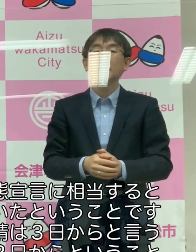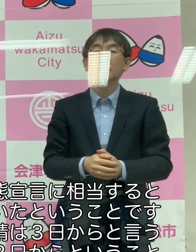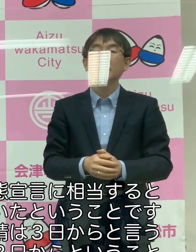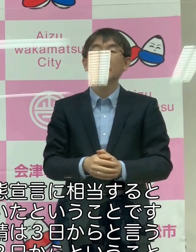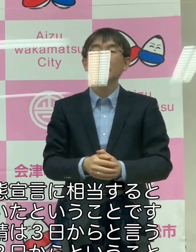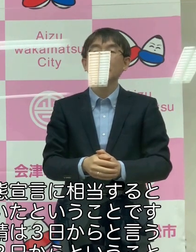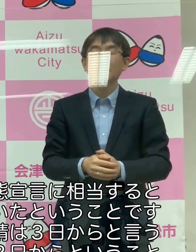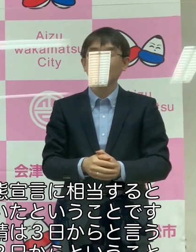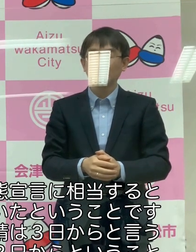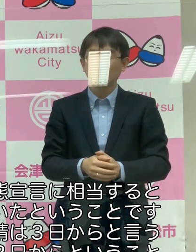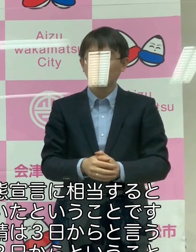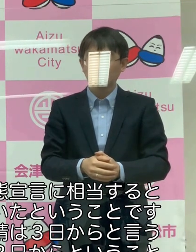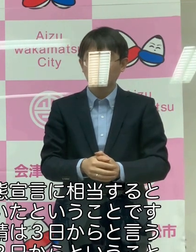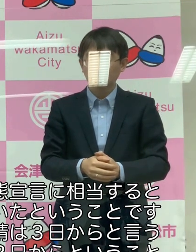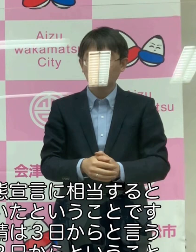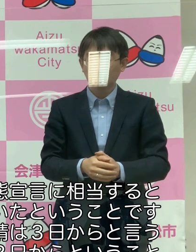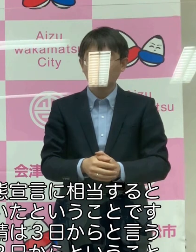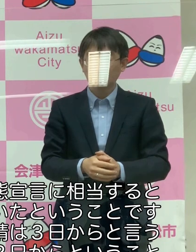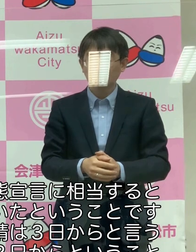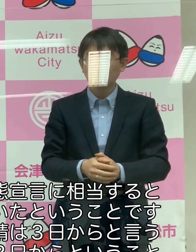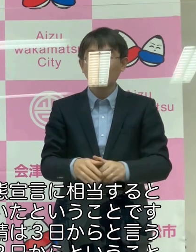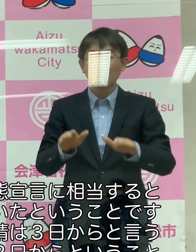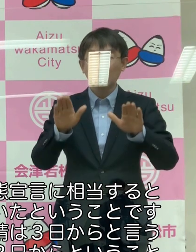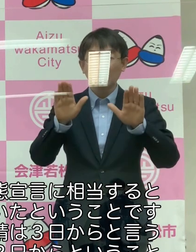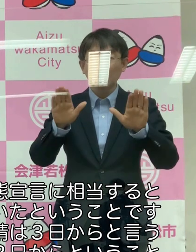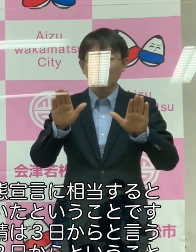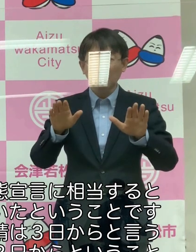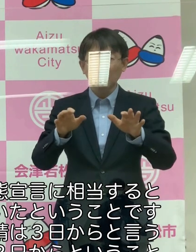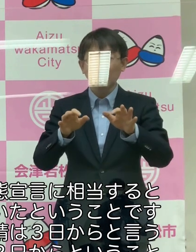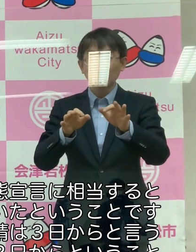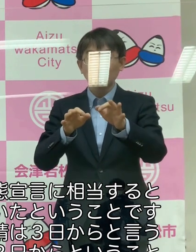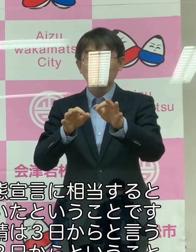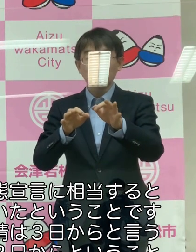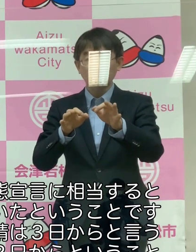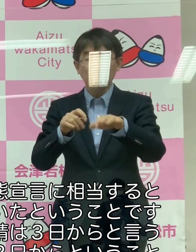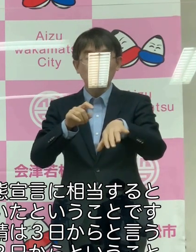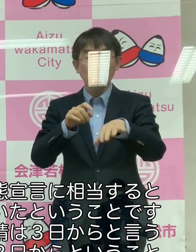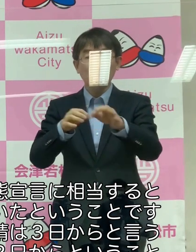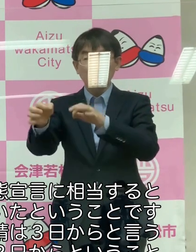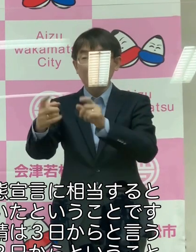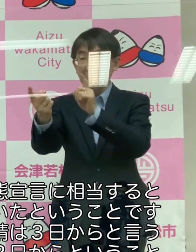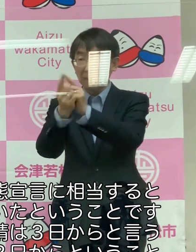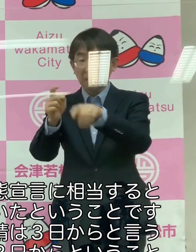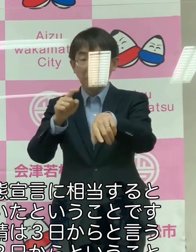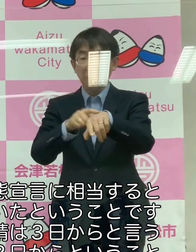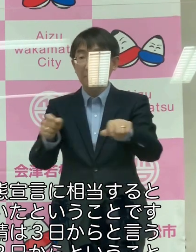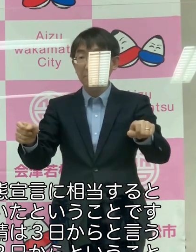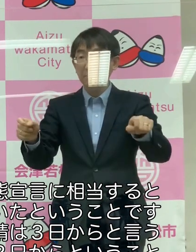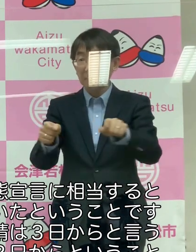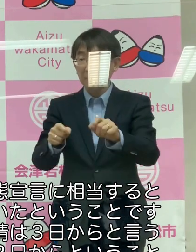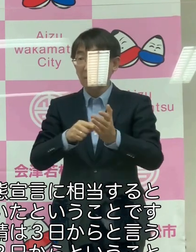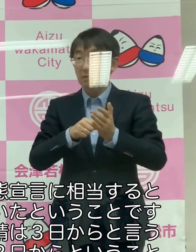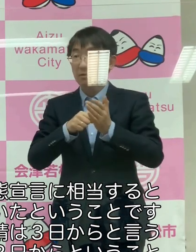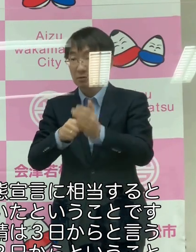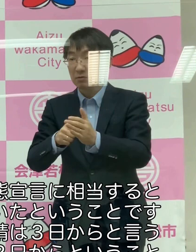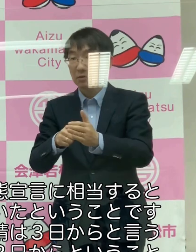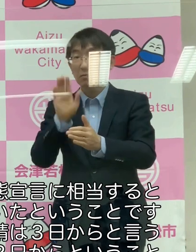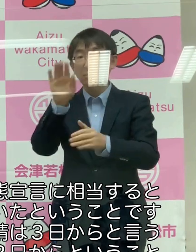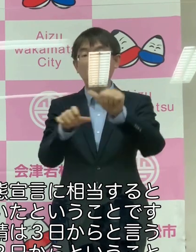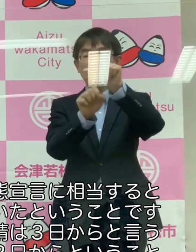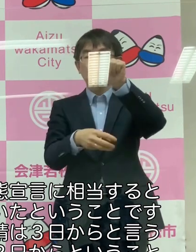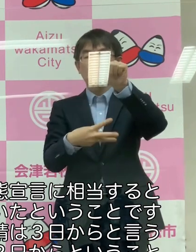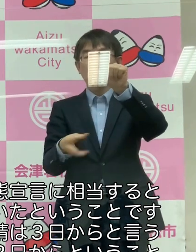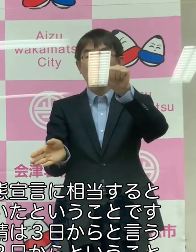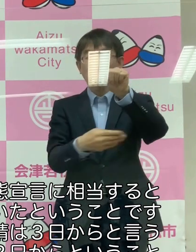今回の要望というのは、時短要請というのは、 はい、 3日からという話ですけど、 はい